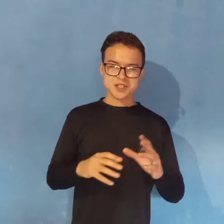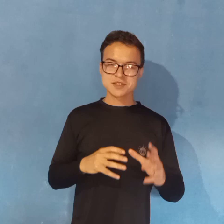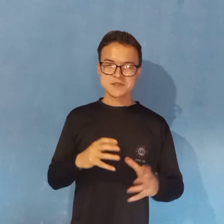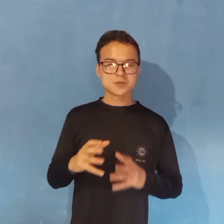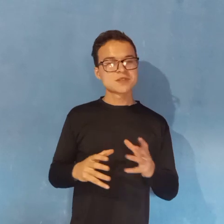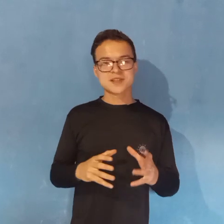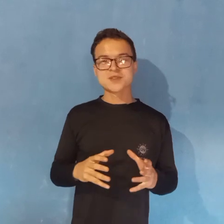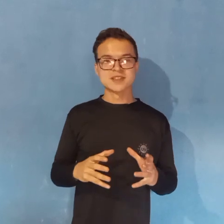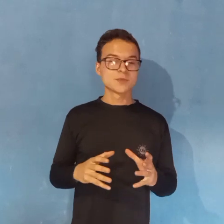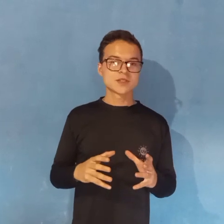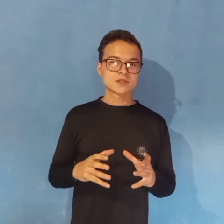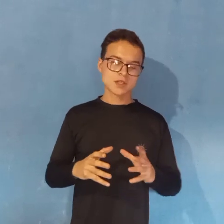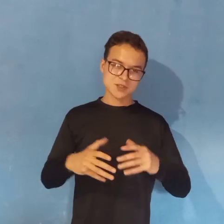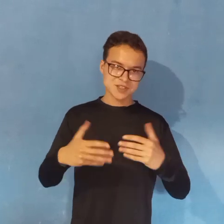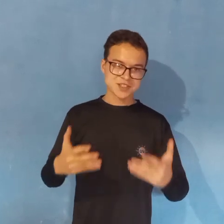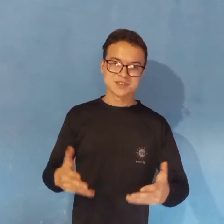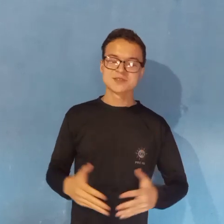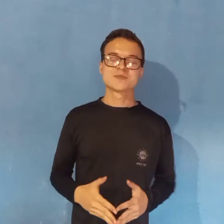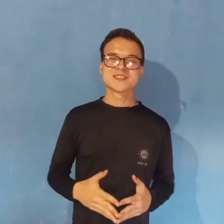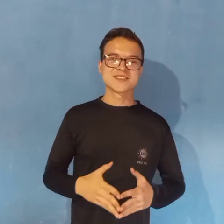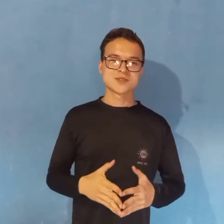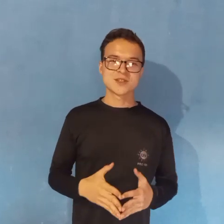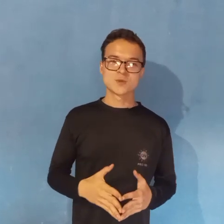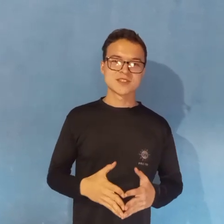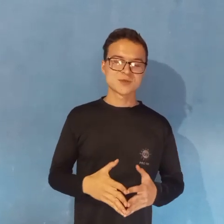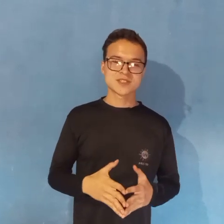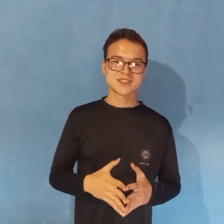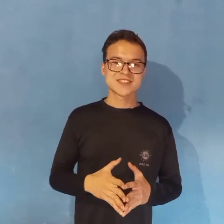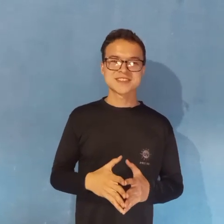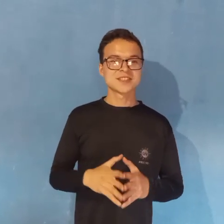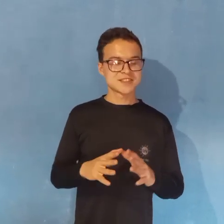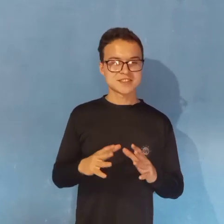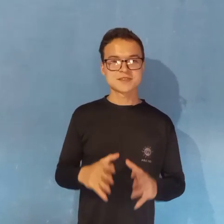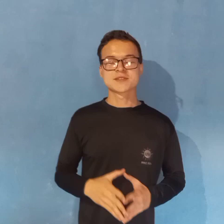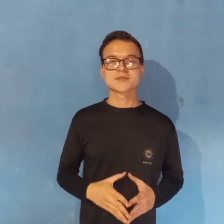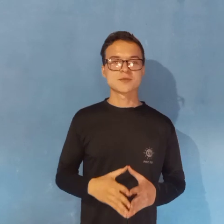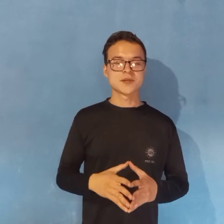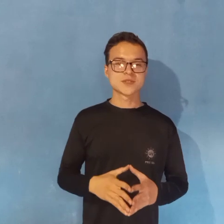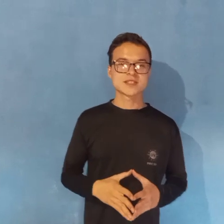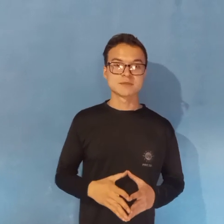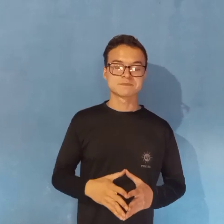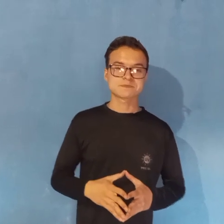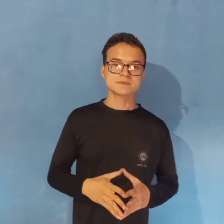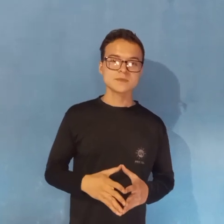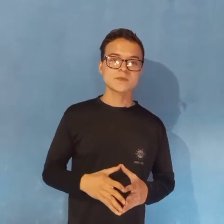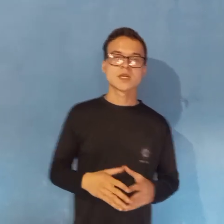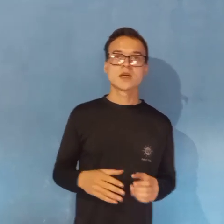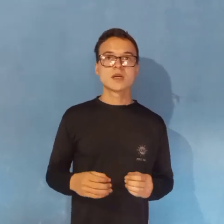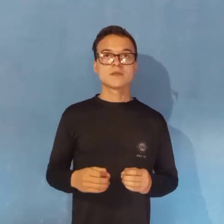gente dificilmente vai usar, né? Mas caso a gente precise usar em alguma circunstância, eles são feitos assim.